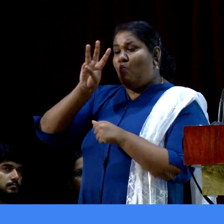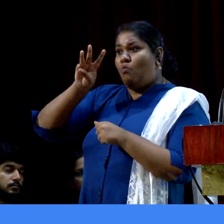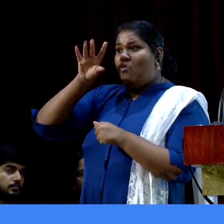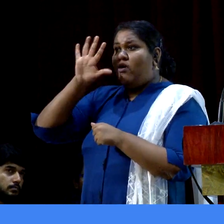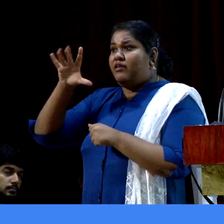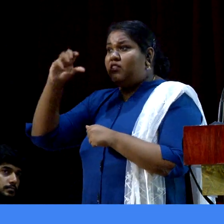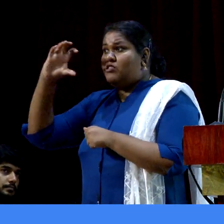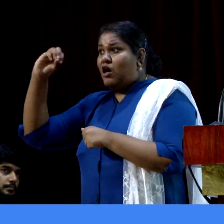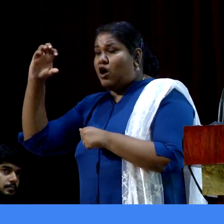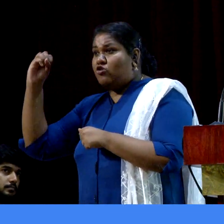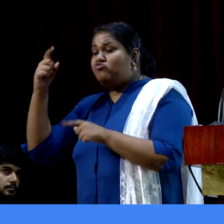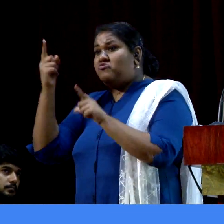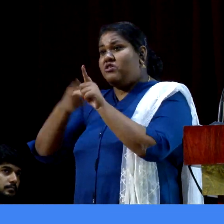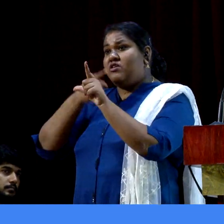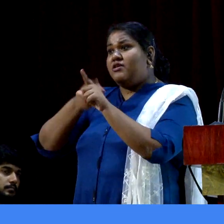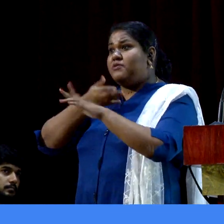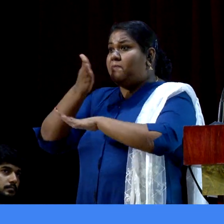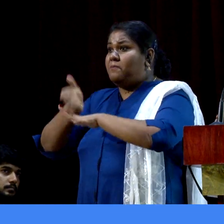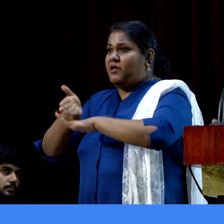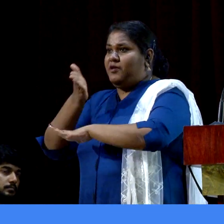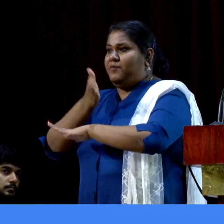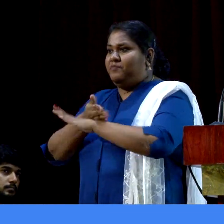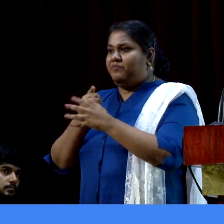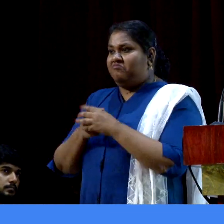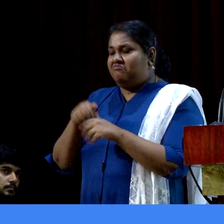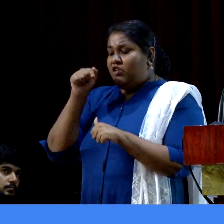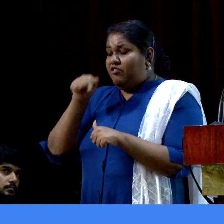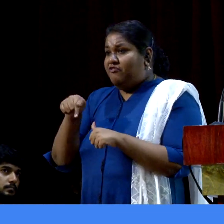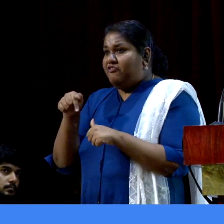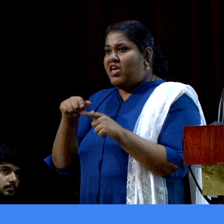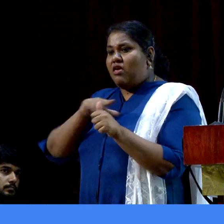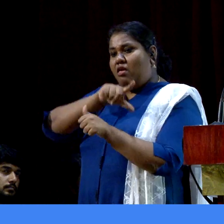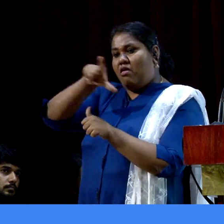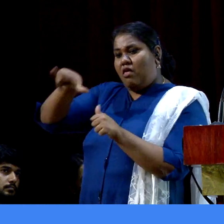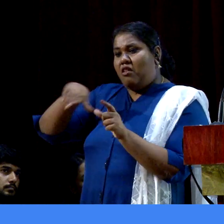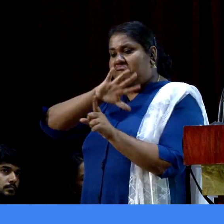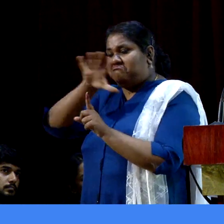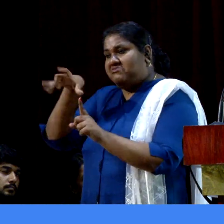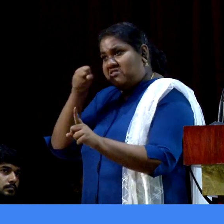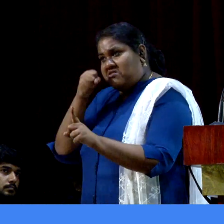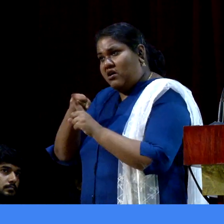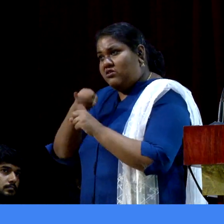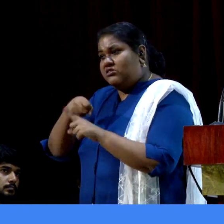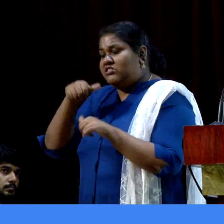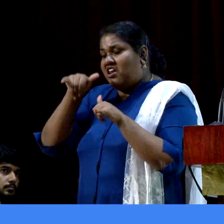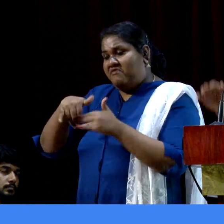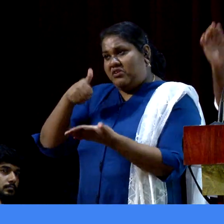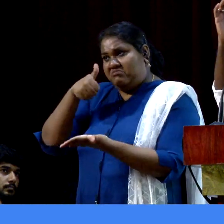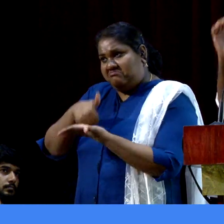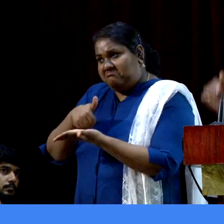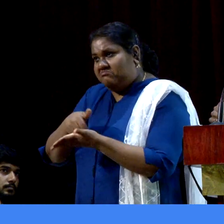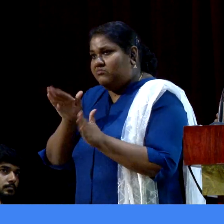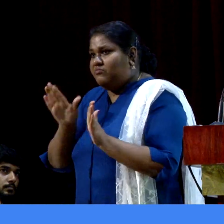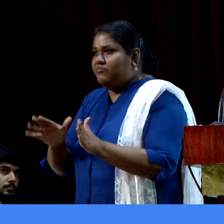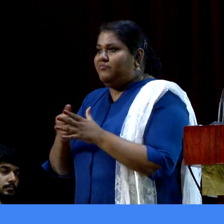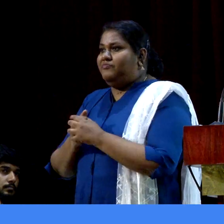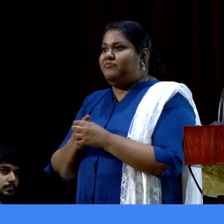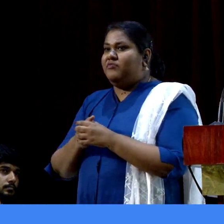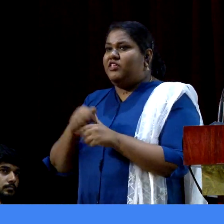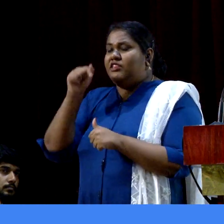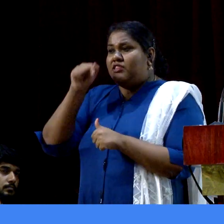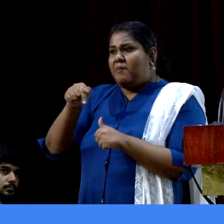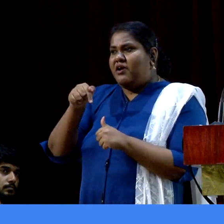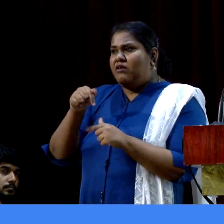3,500 முன்பாக மிக சிறந்த மண்ணாக, பண்படுத்தப்பட்ட மண்ணாக வாழுகின்ற மக்களினுடைய தன்மை